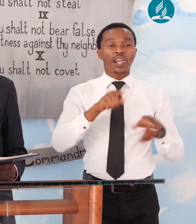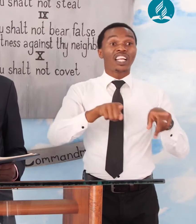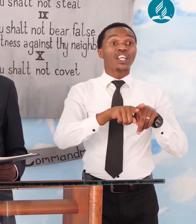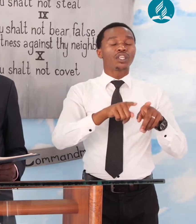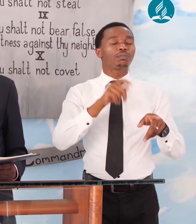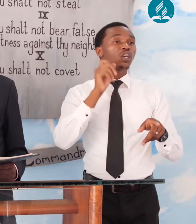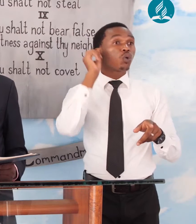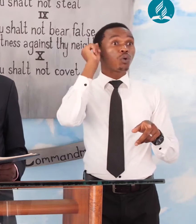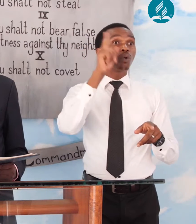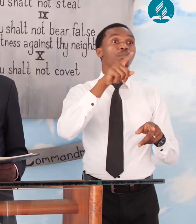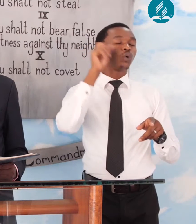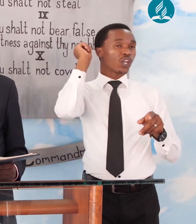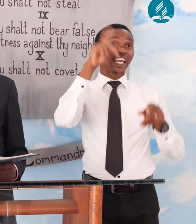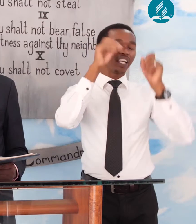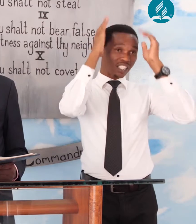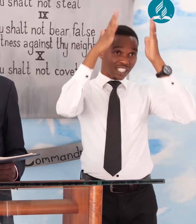imbuto